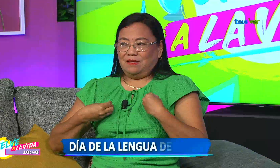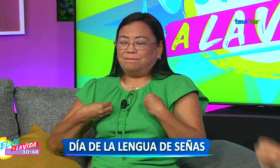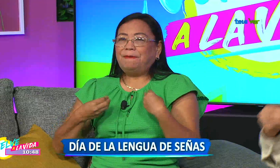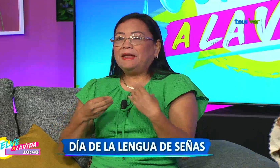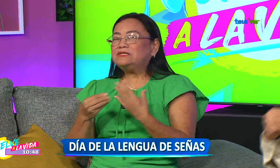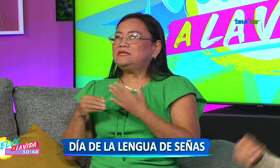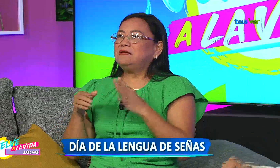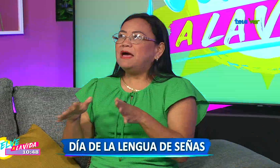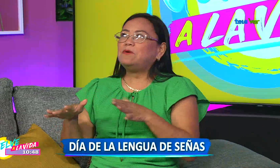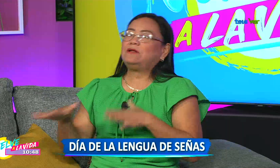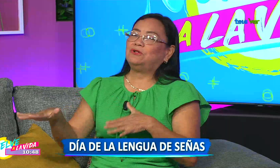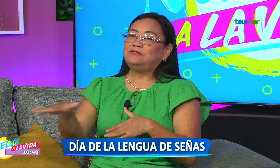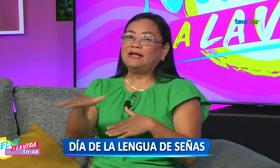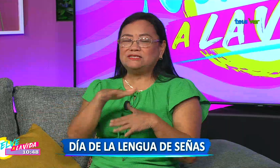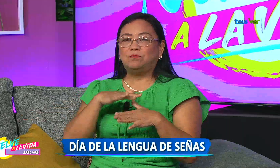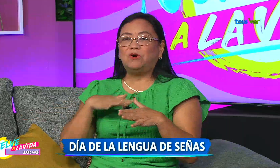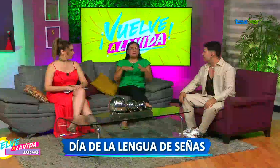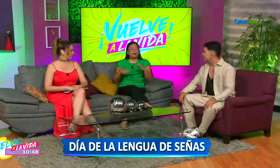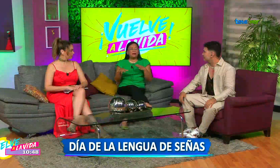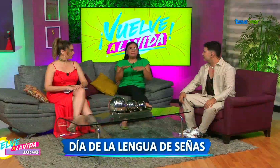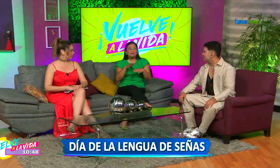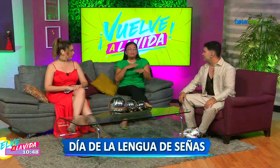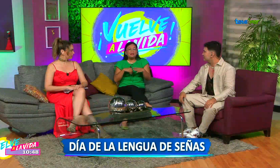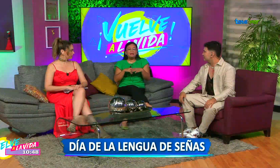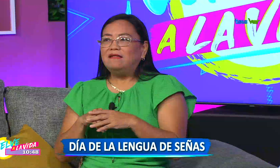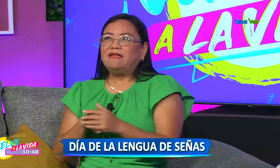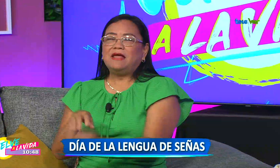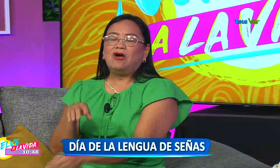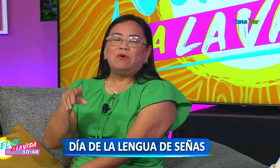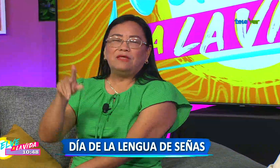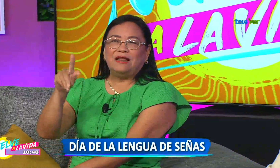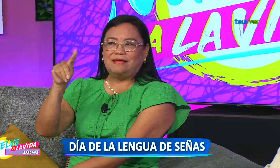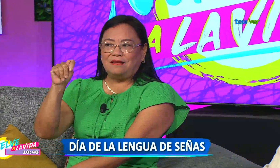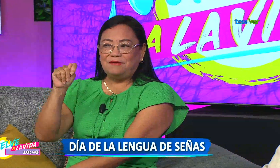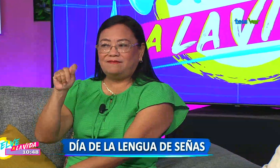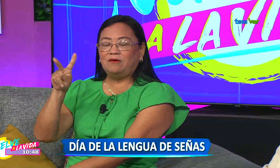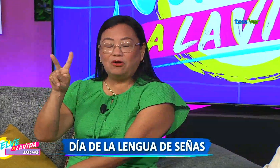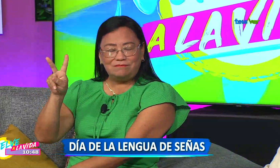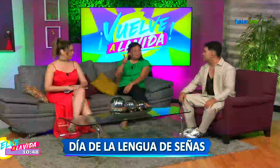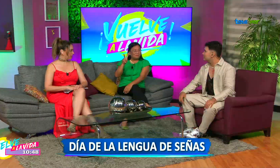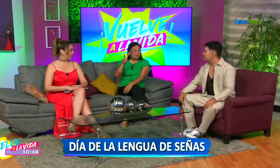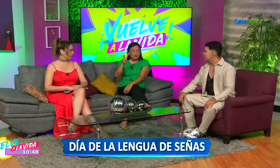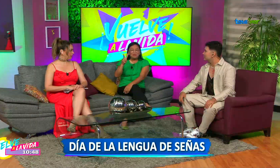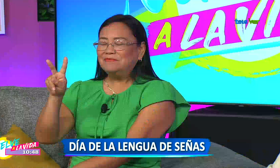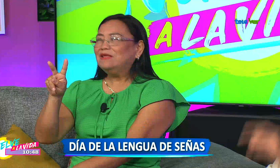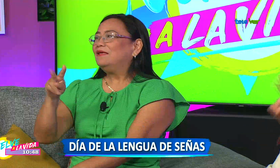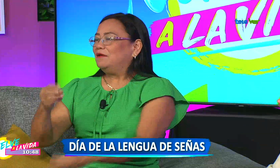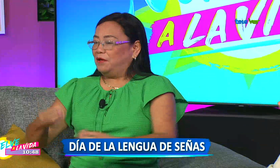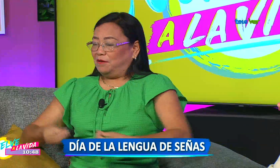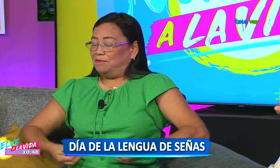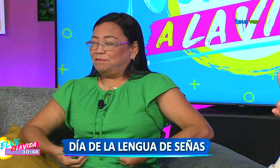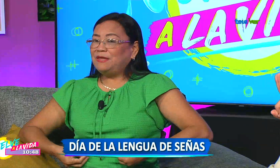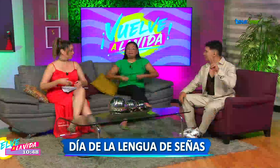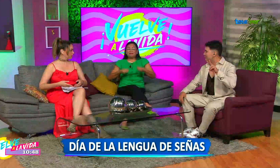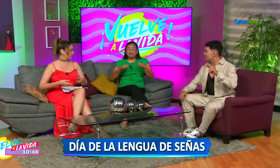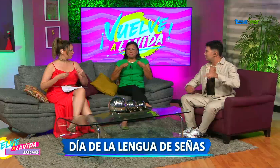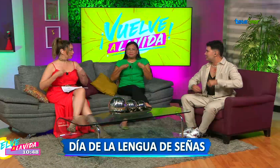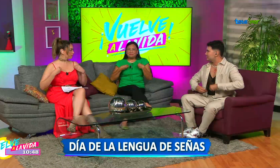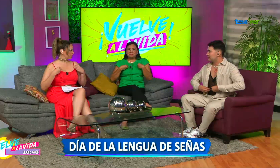Pero, sin embargo, el contexto volver a la vida sería como de la televisión, ¿no? Ajá, televisión. Vida, ¿no?